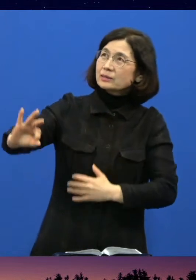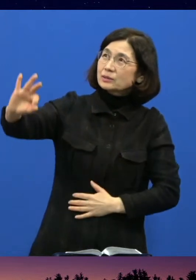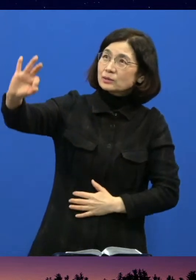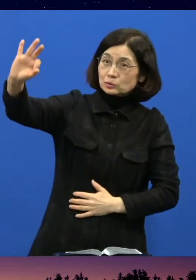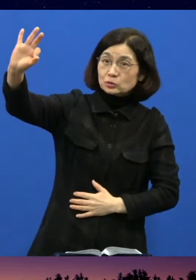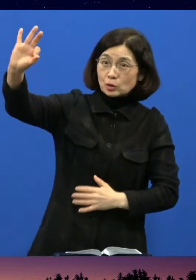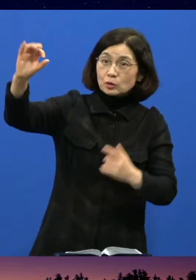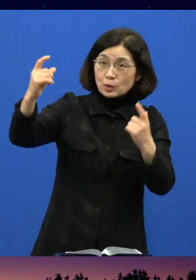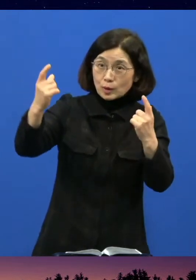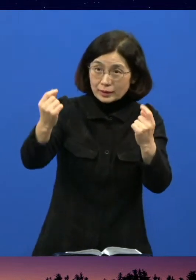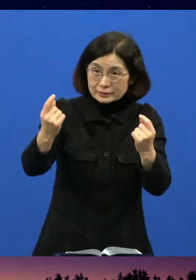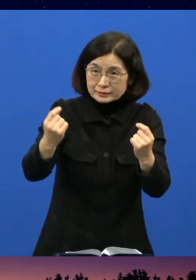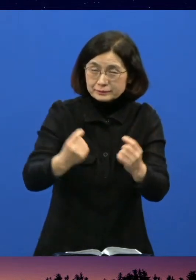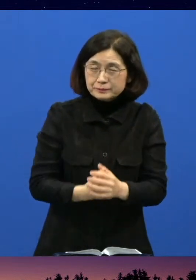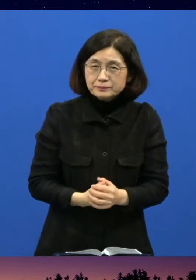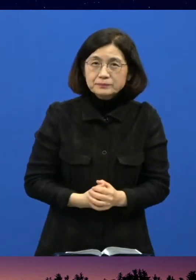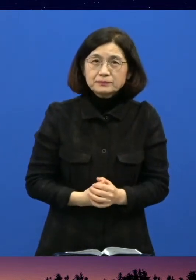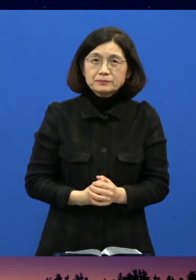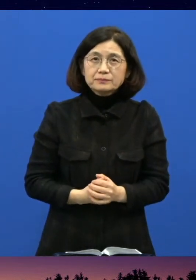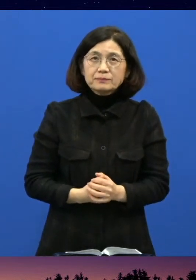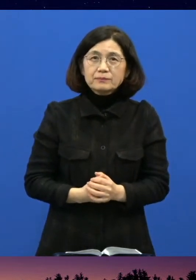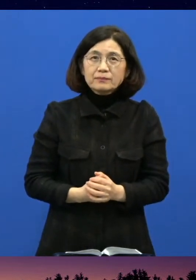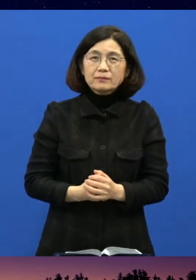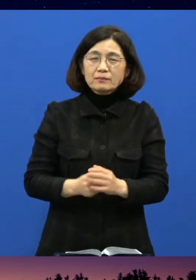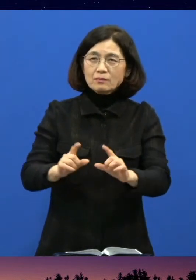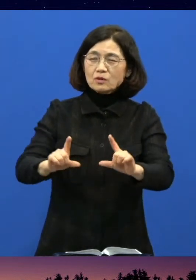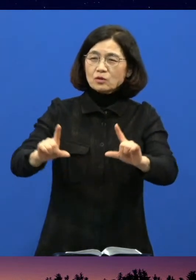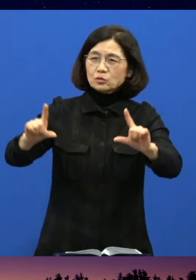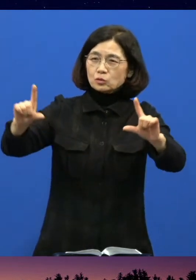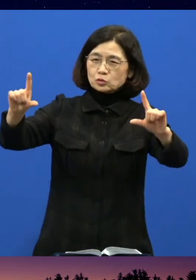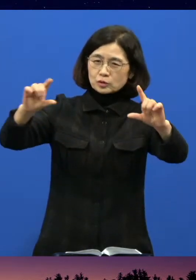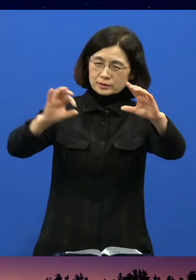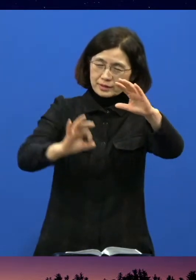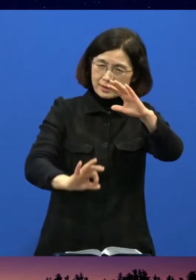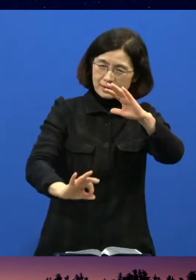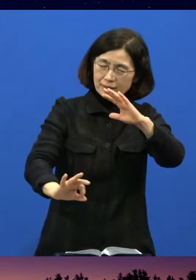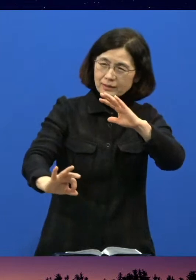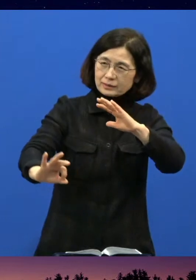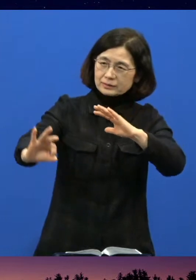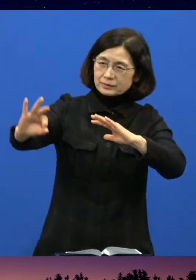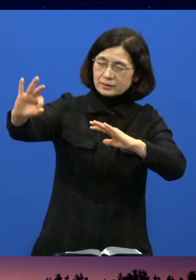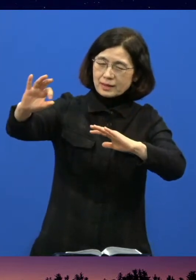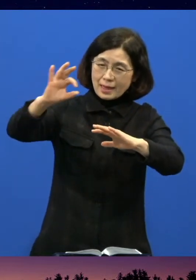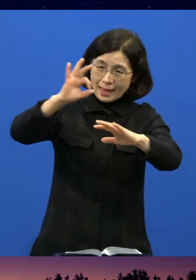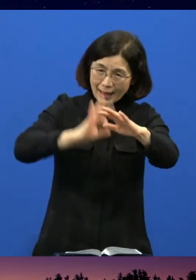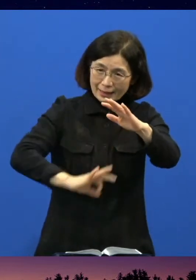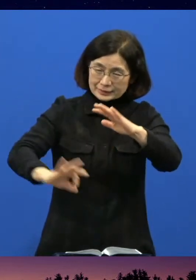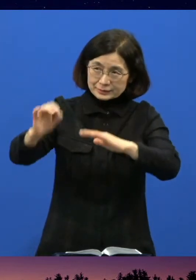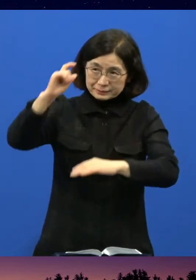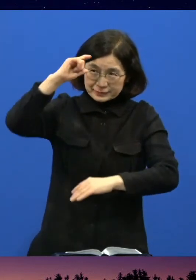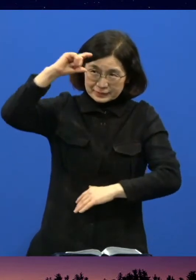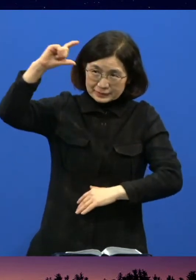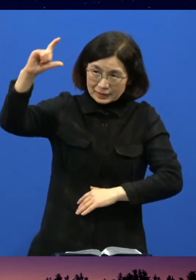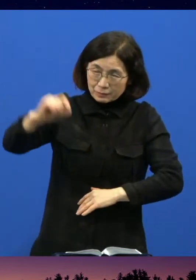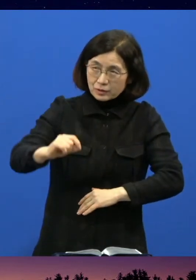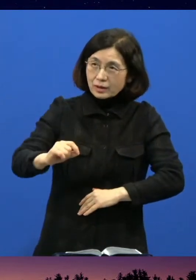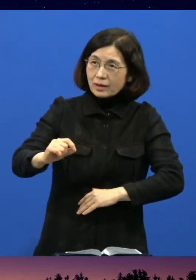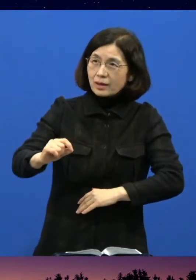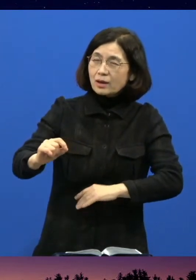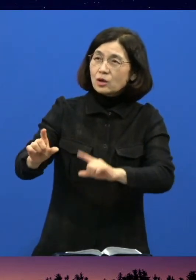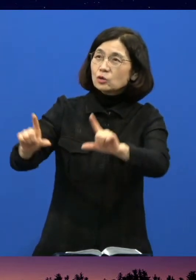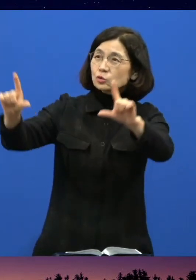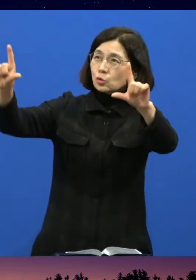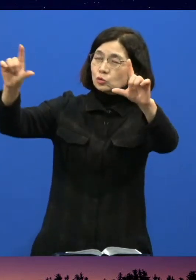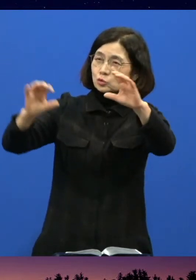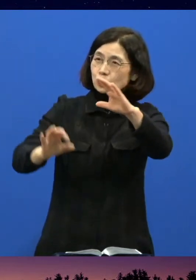아침에 그 동쪽에서 해가 솟아오르. 왜 아침에 새벽에 그 동쪽을 향해 있는 거예요?